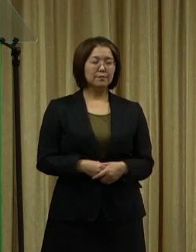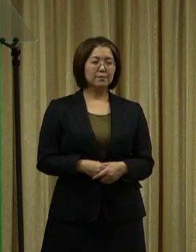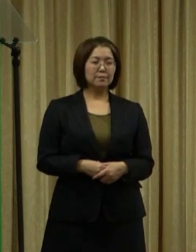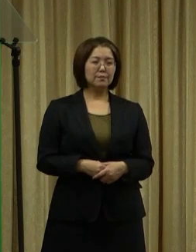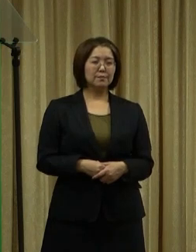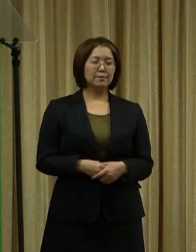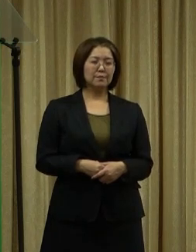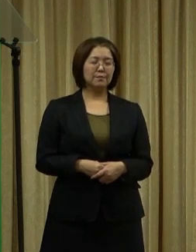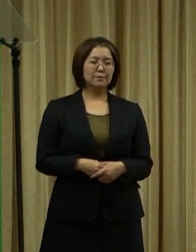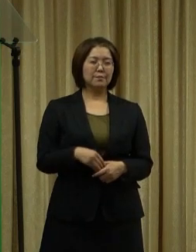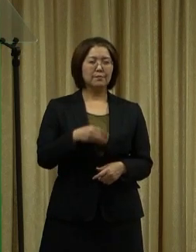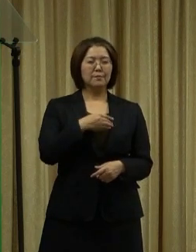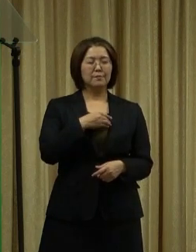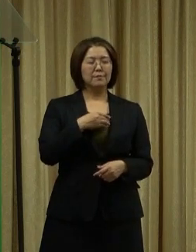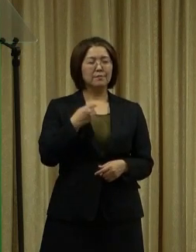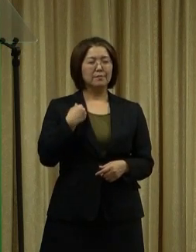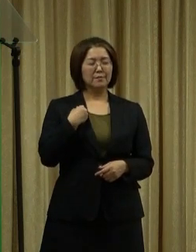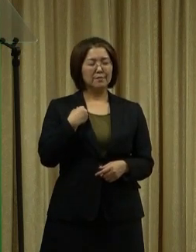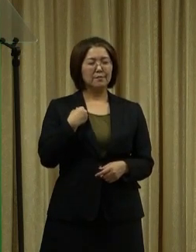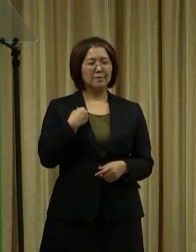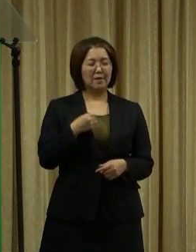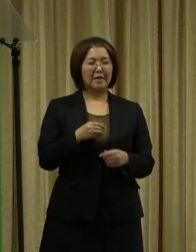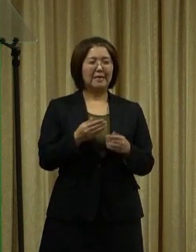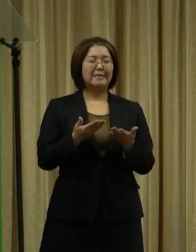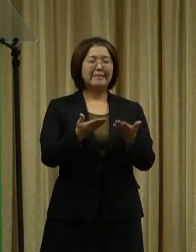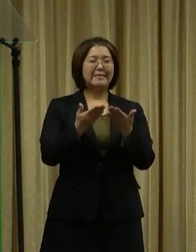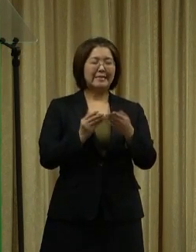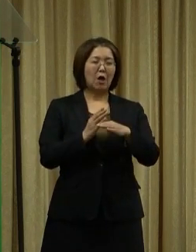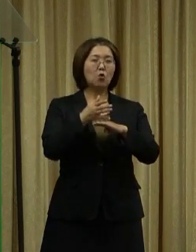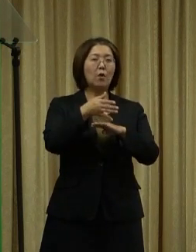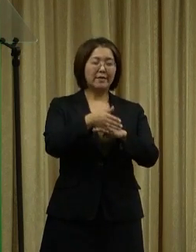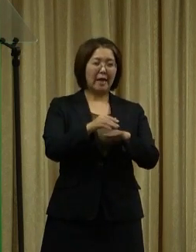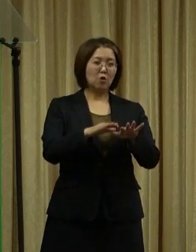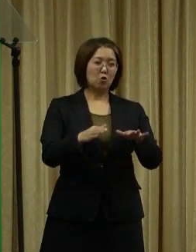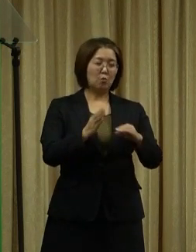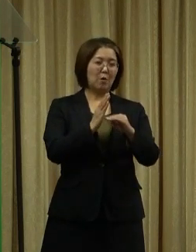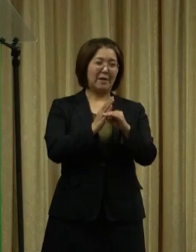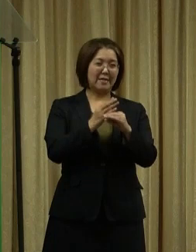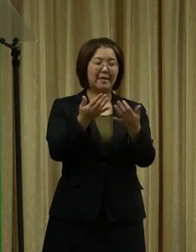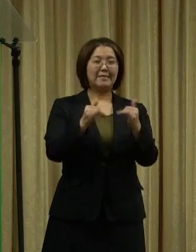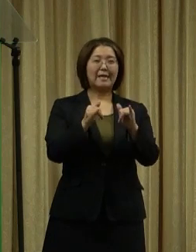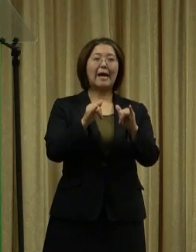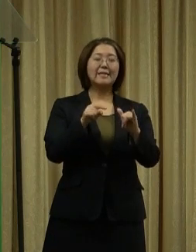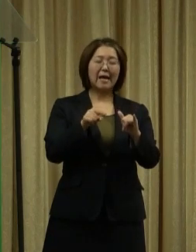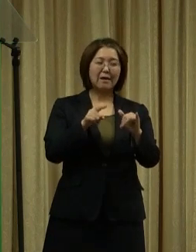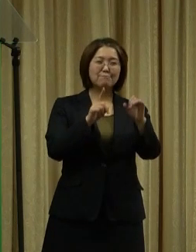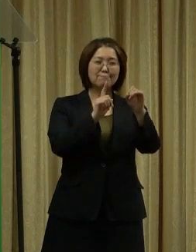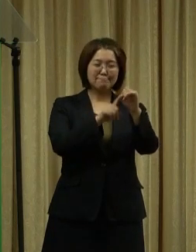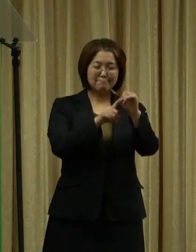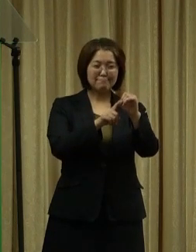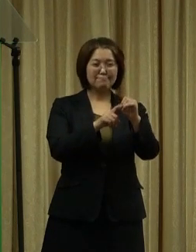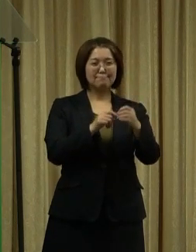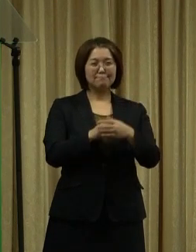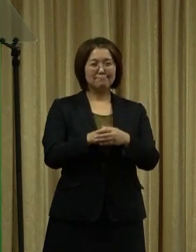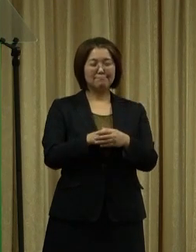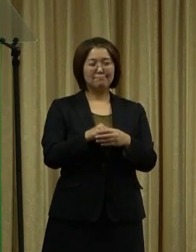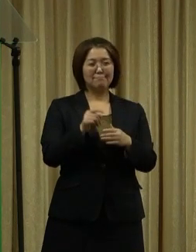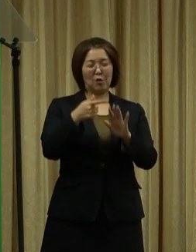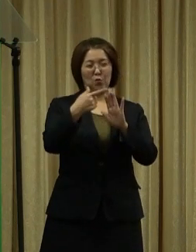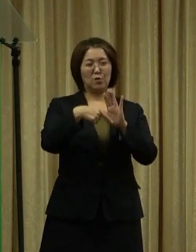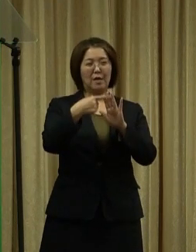こうできればと思ってます。震災を超えて子ども真ん中社会へ、まあ、とてもシンプルですが、まあ、その